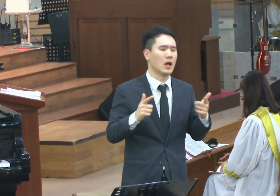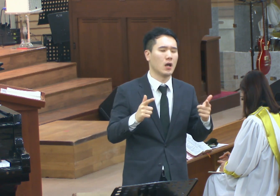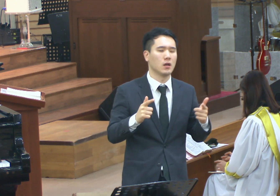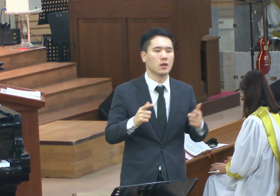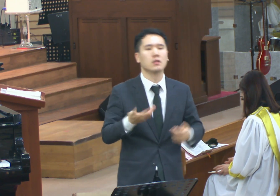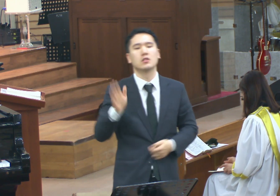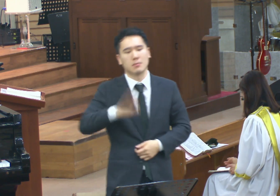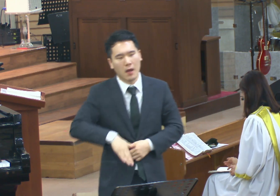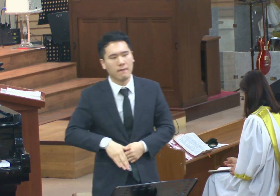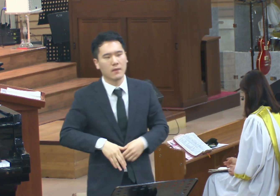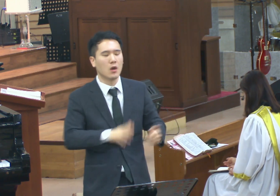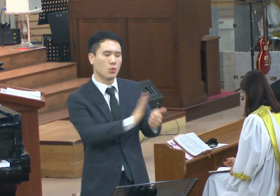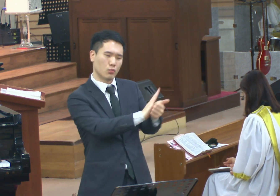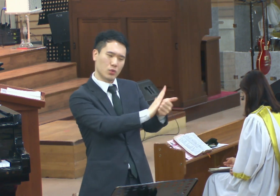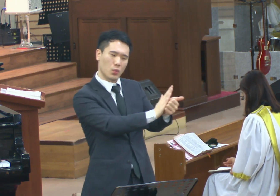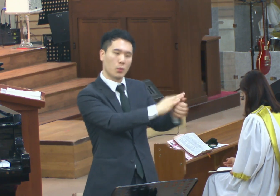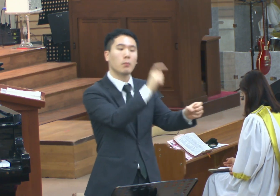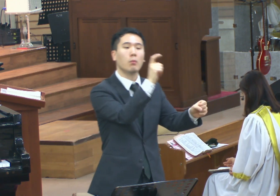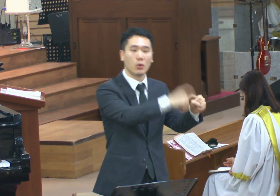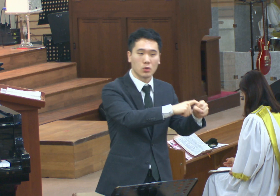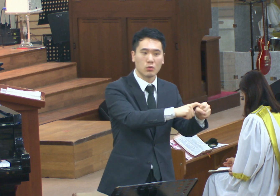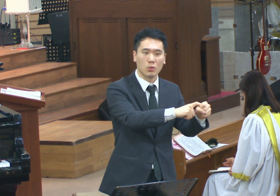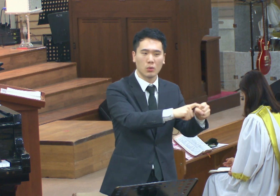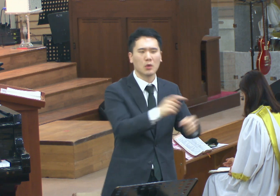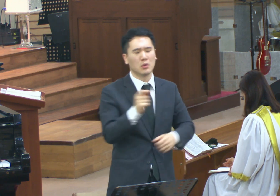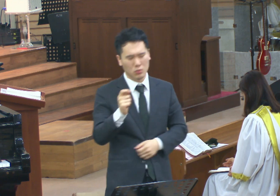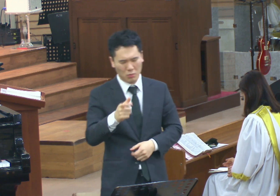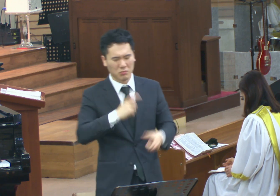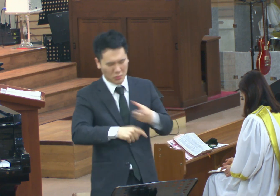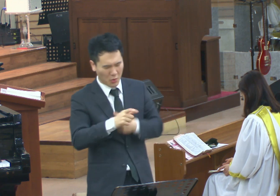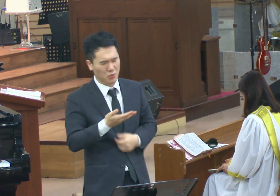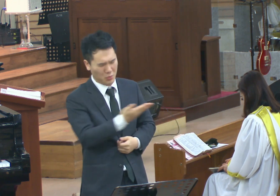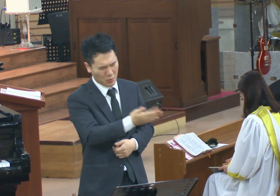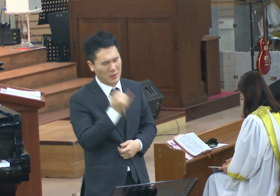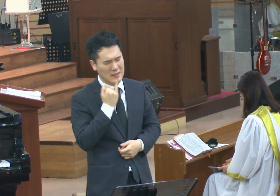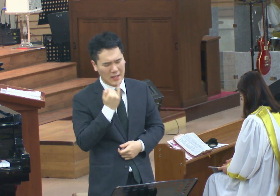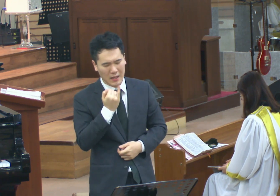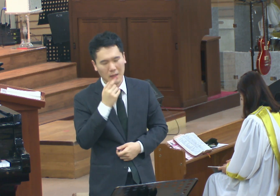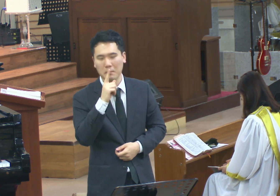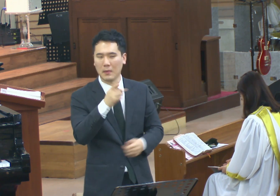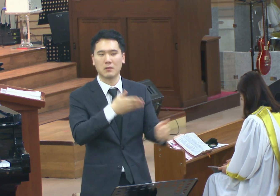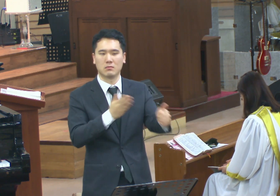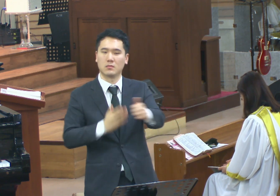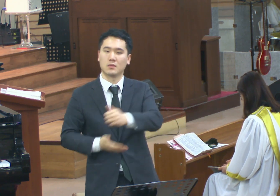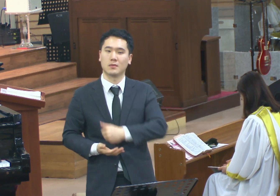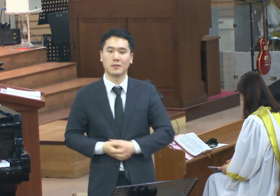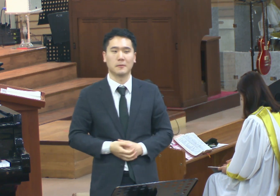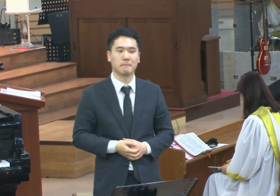마시고 따뜻한 쪽에 서세요. 뭐 교회에서 뭔가 처리할 때도 따뜻한 쪽에